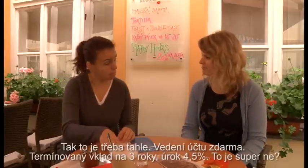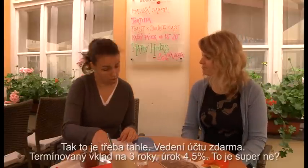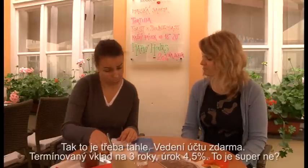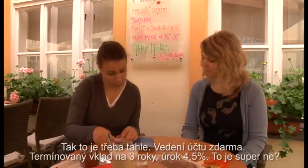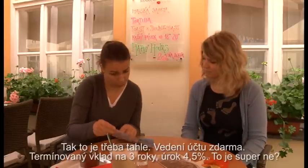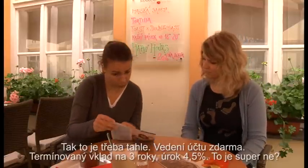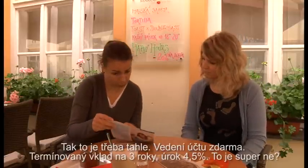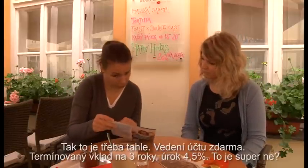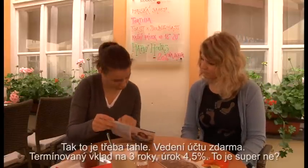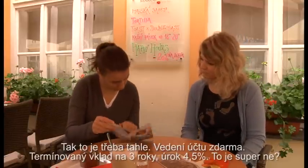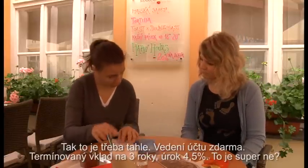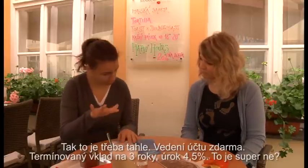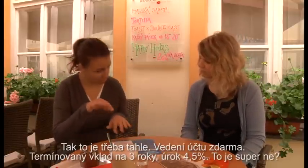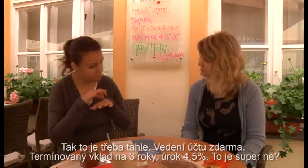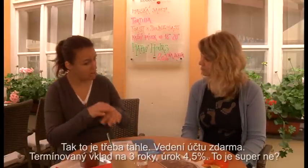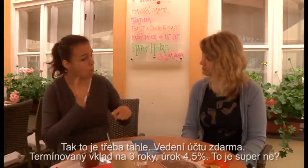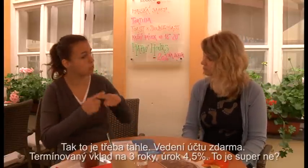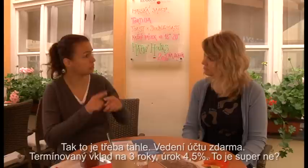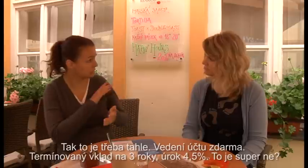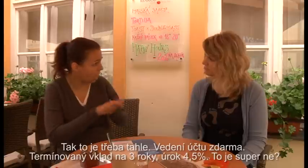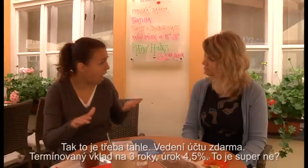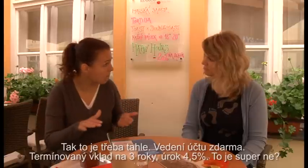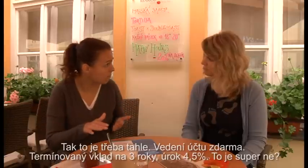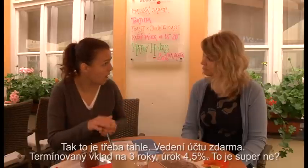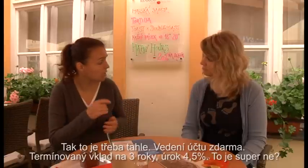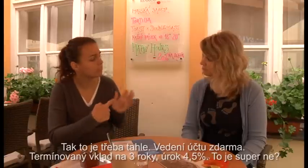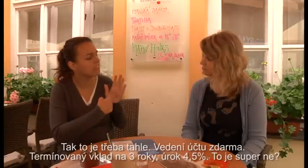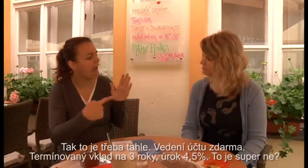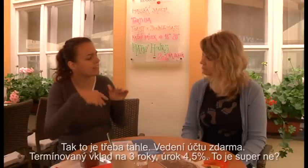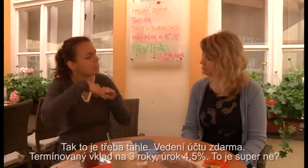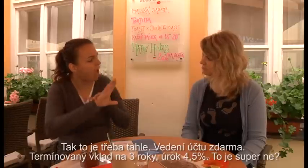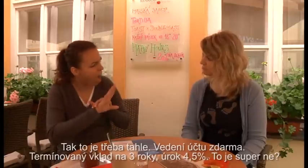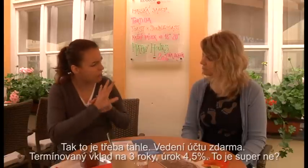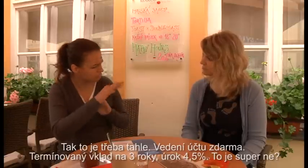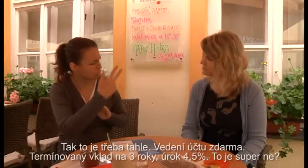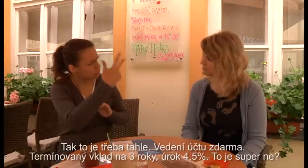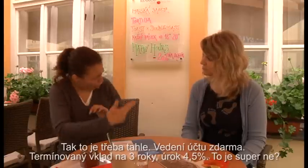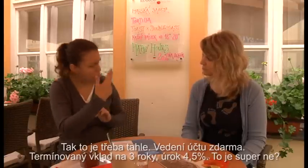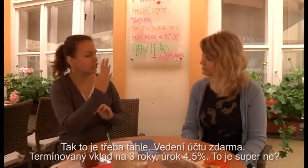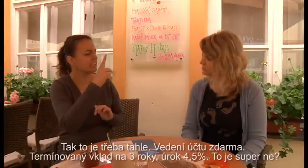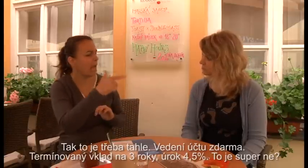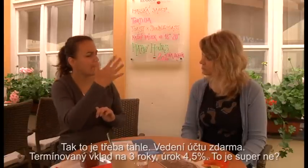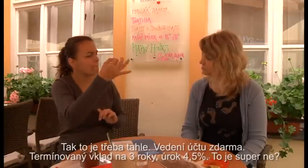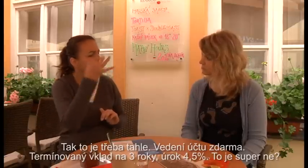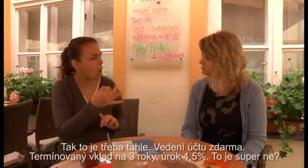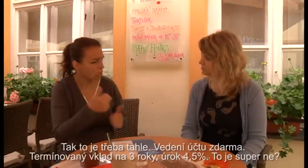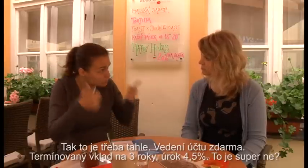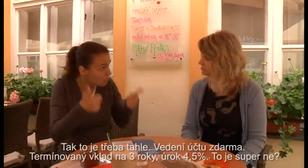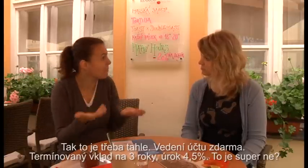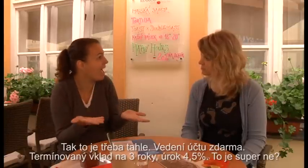soukromé účty vedou zadarmo. Tak to je třeba tahle. Vedení účtu zdarma. Terminovaný vklad 3 roky, úrok 4,5%.